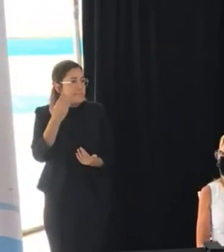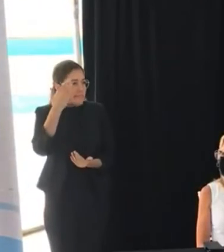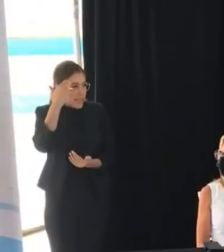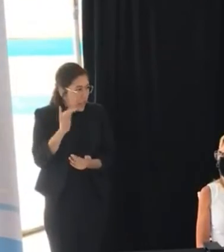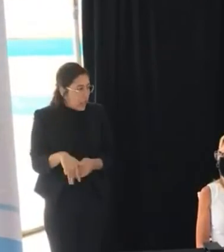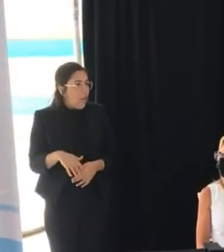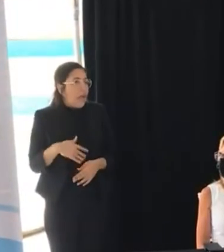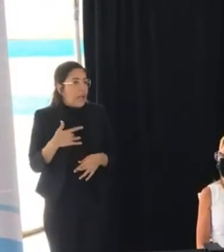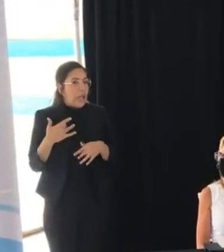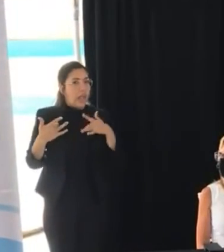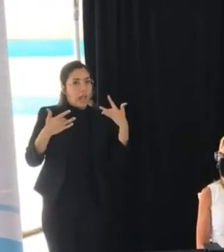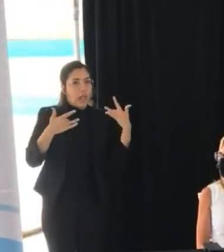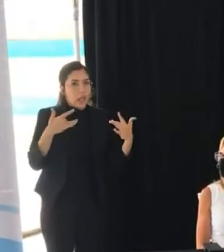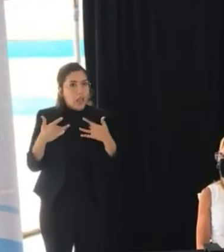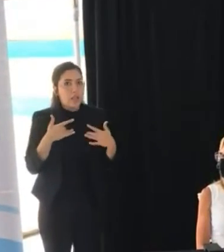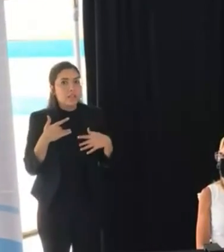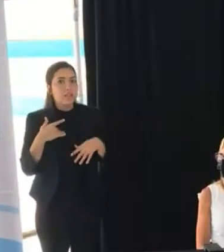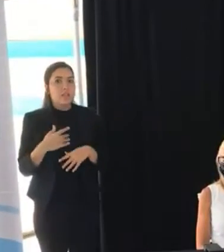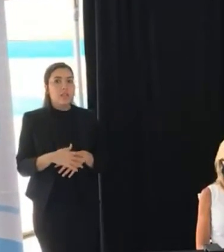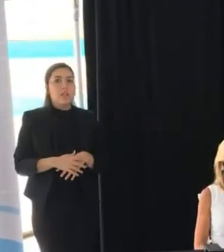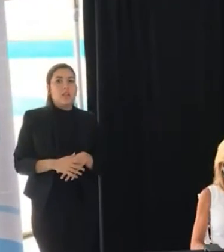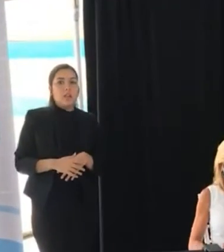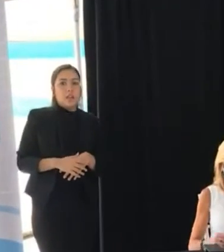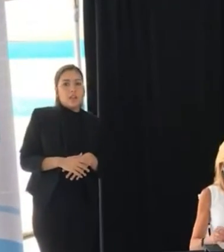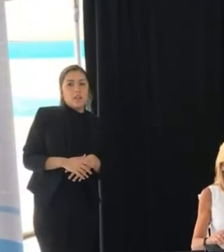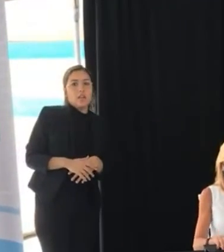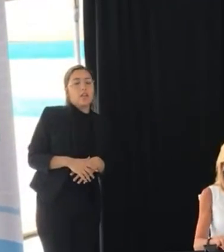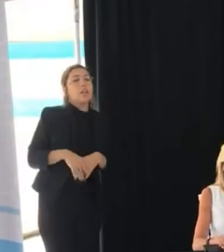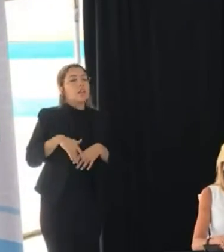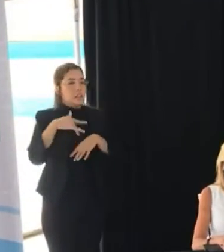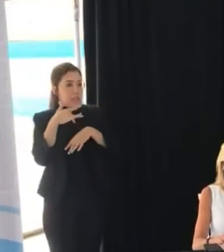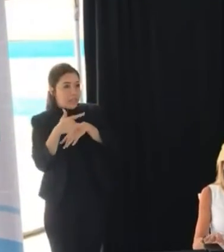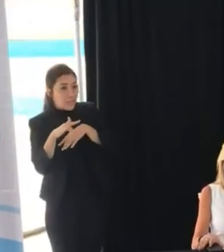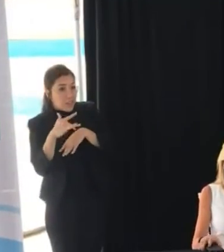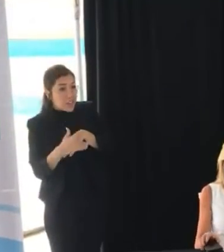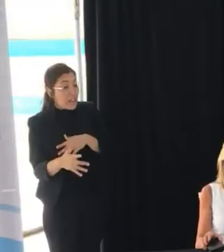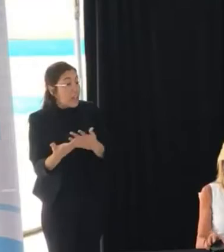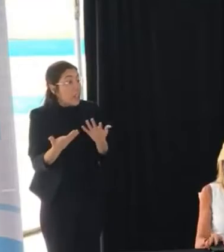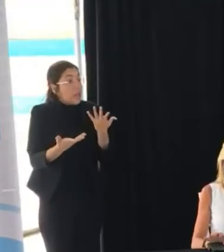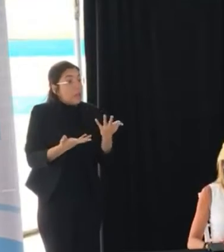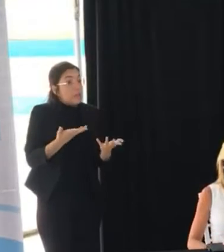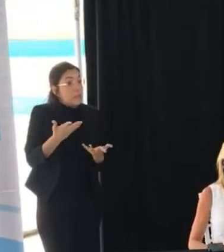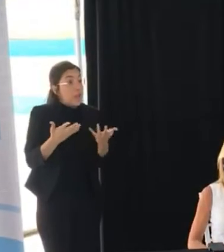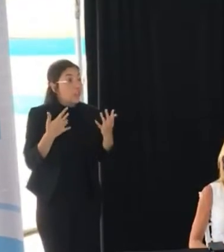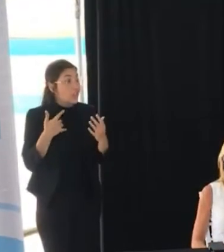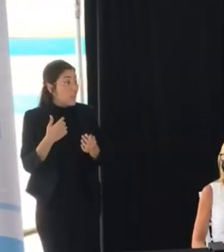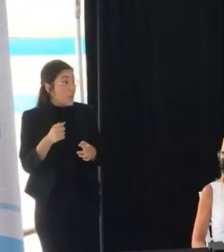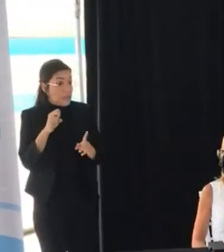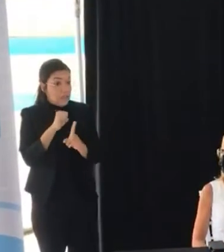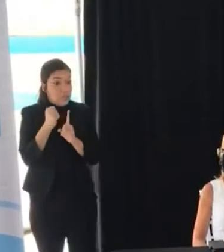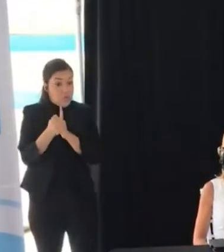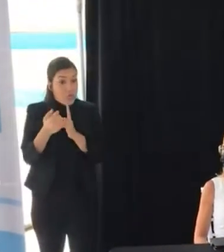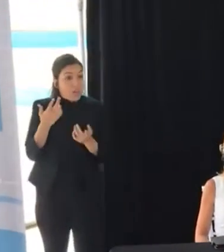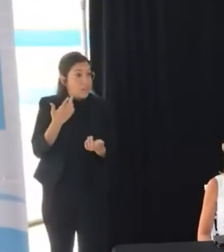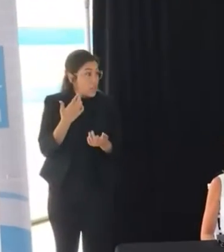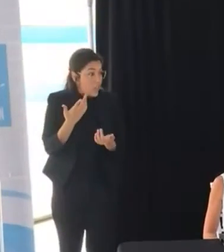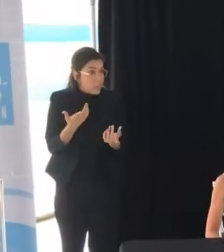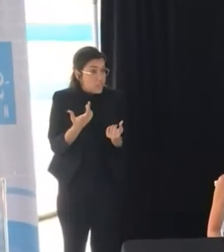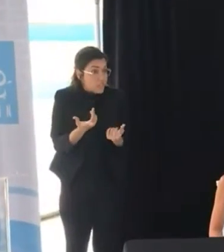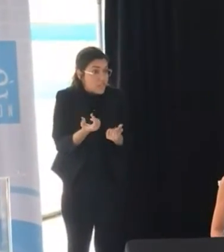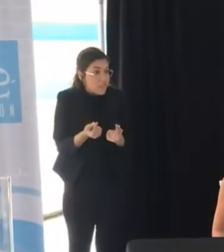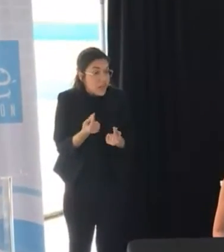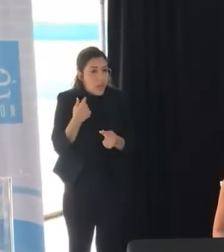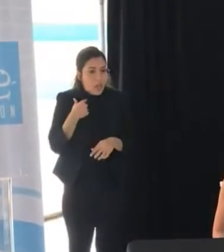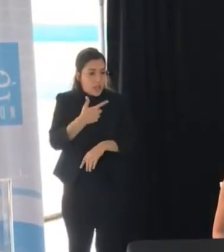por la disponibilidad de las segundas dosis. Ha habido situaciones, por ejemplo, el viernes pasado se habían acabado en Pedrín